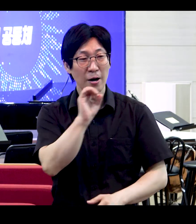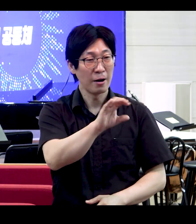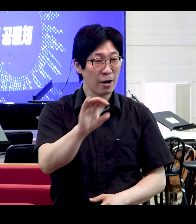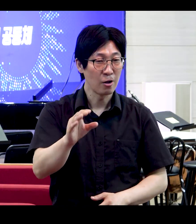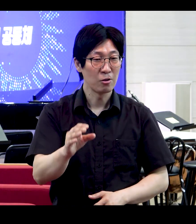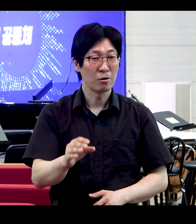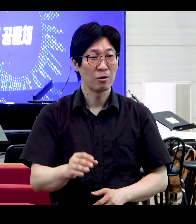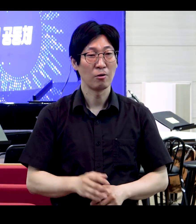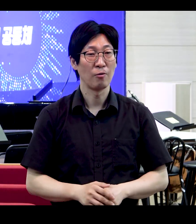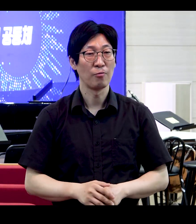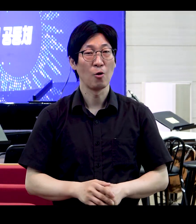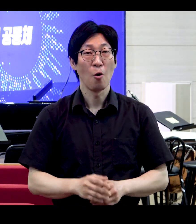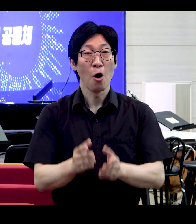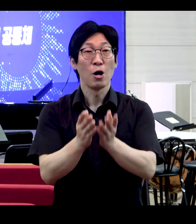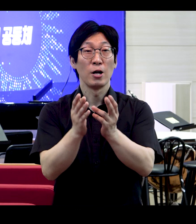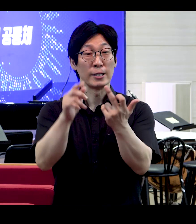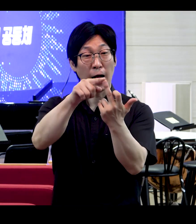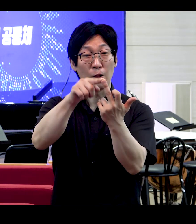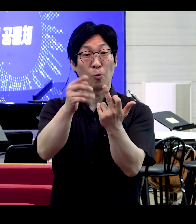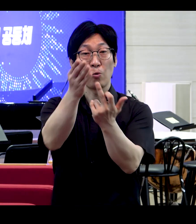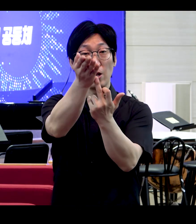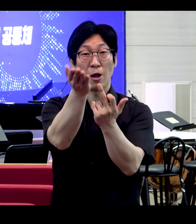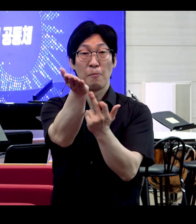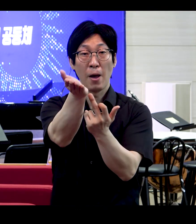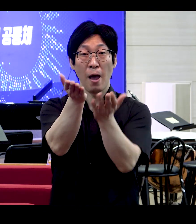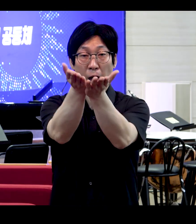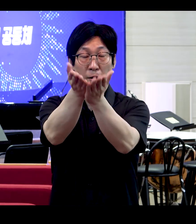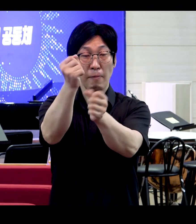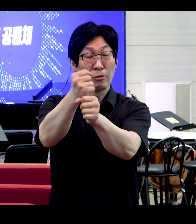방주를 짓는다는 그 자체도 미친 짓이지만,